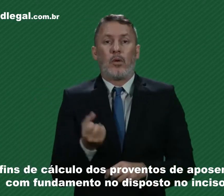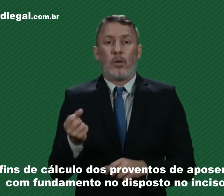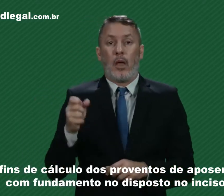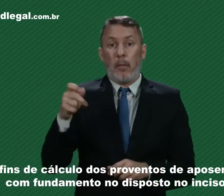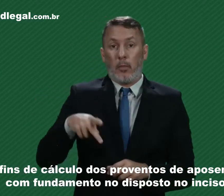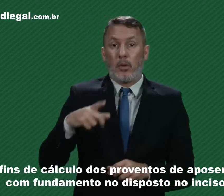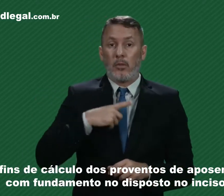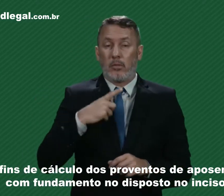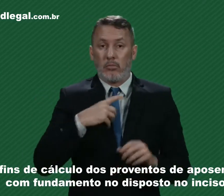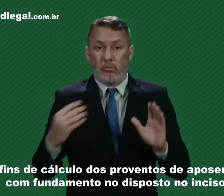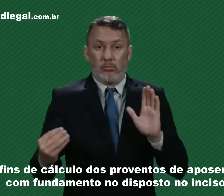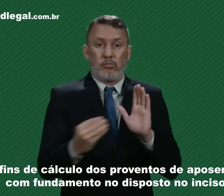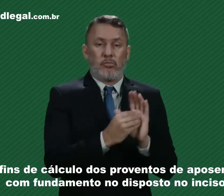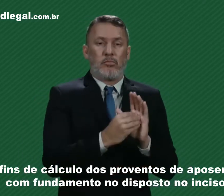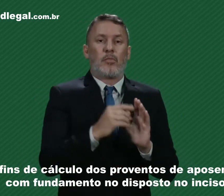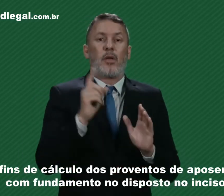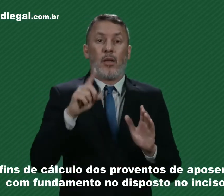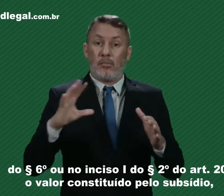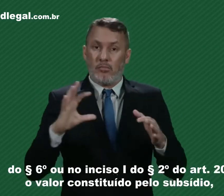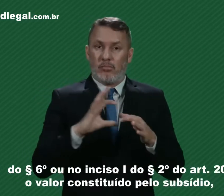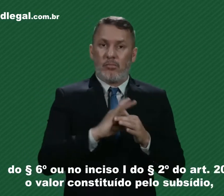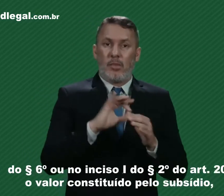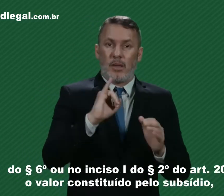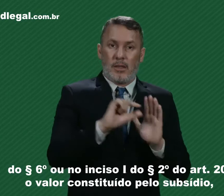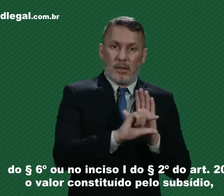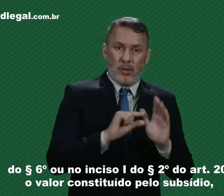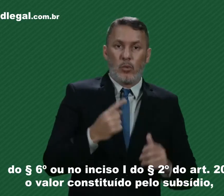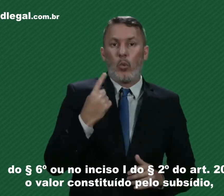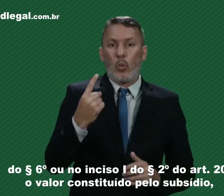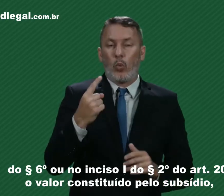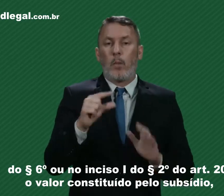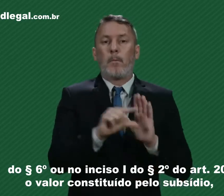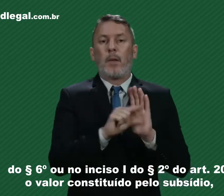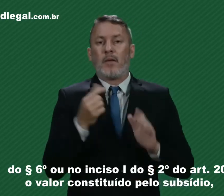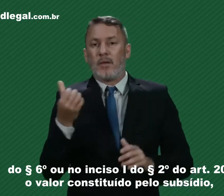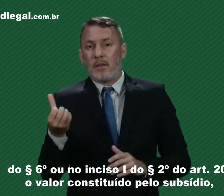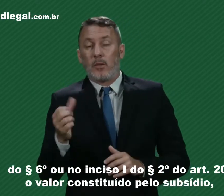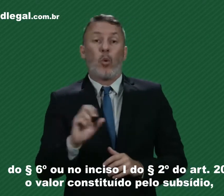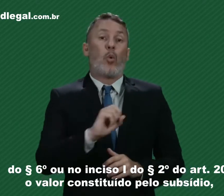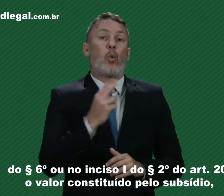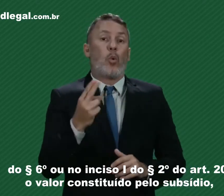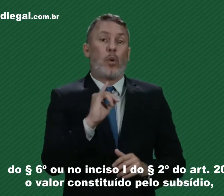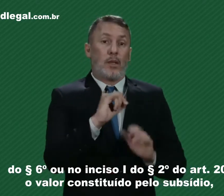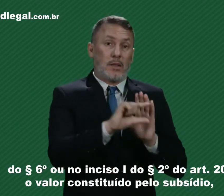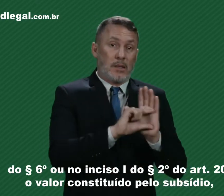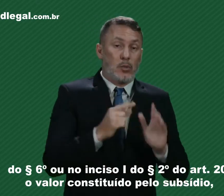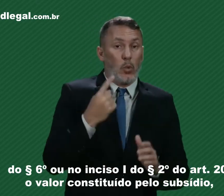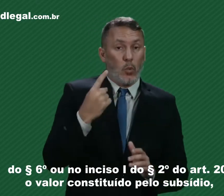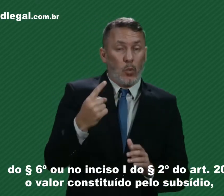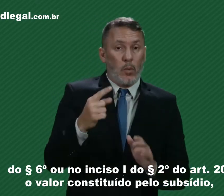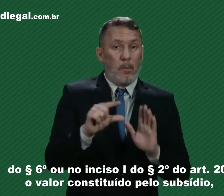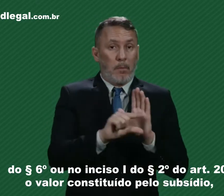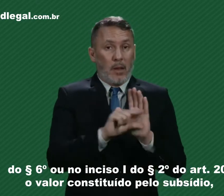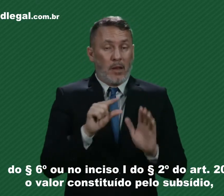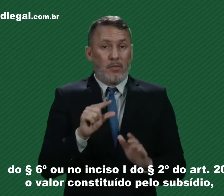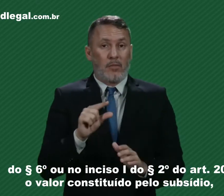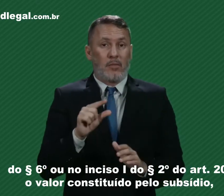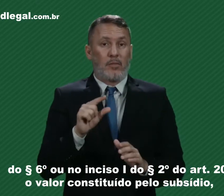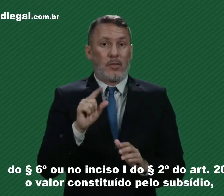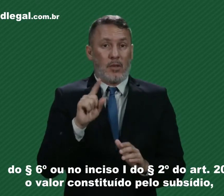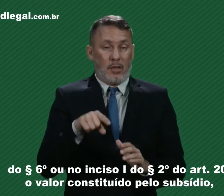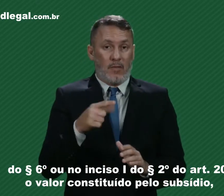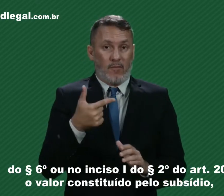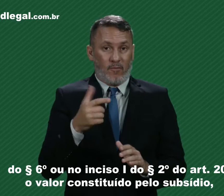com fundamento no disposto no inciso 1 do parágrafo 6º ou no inciso 1 do parágrafo 2º do artigo